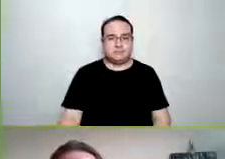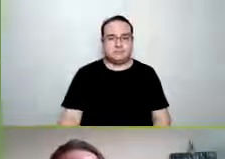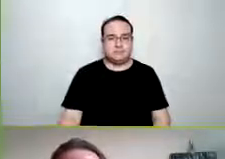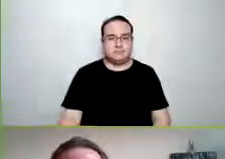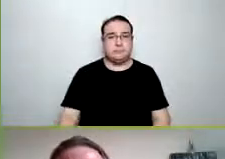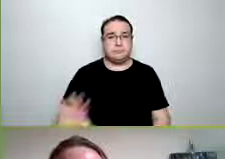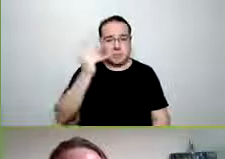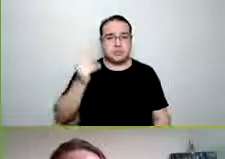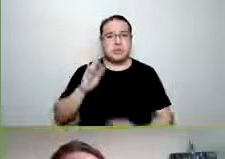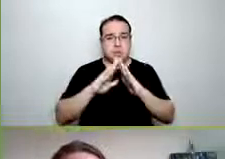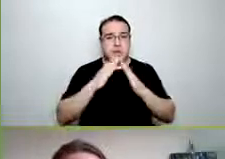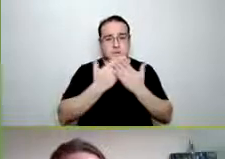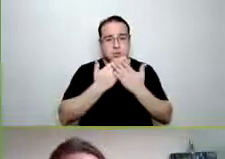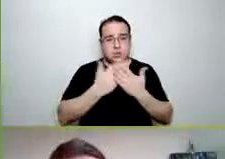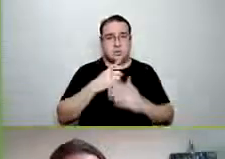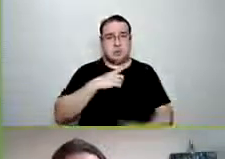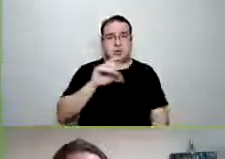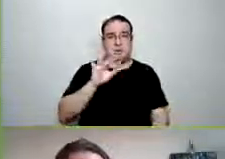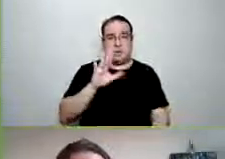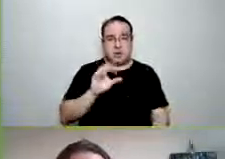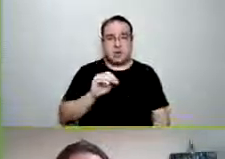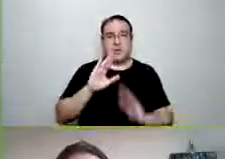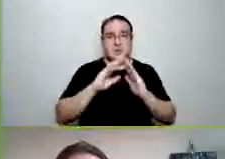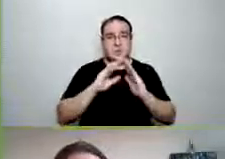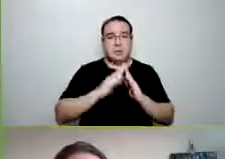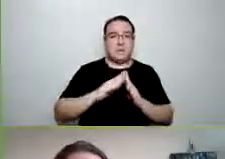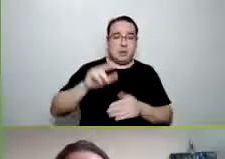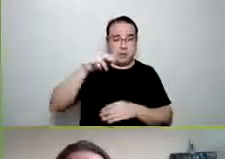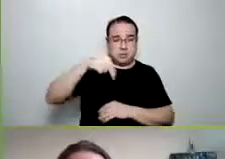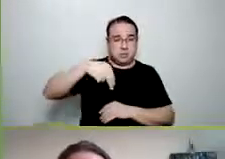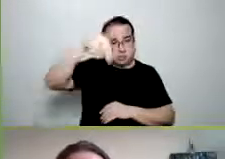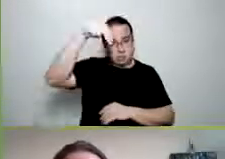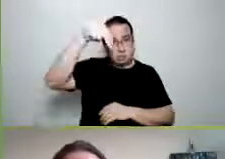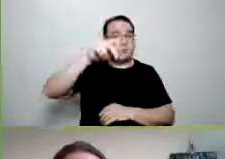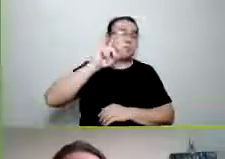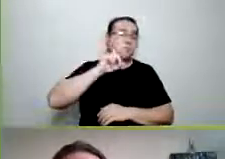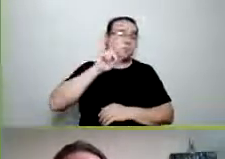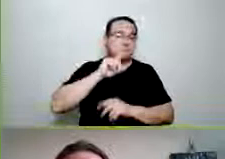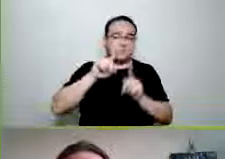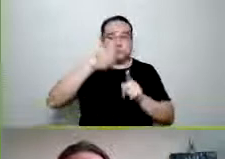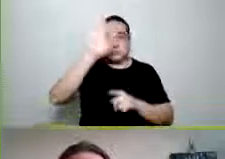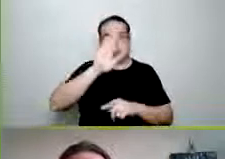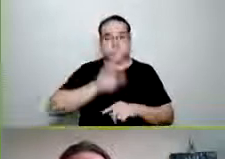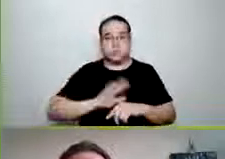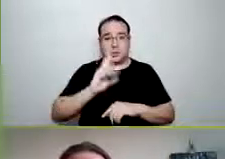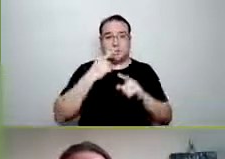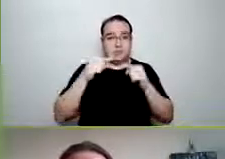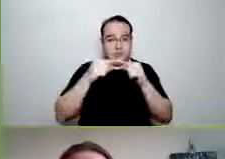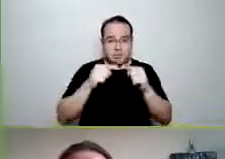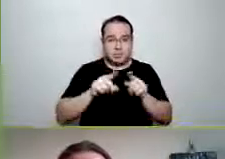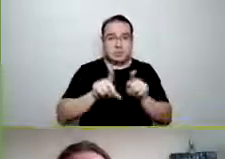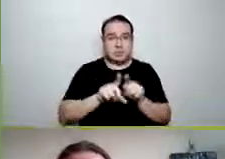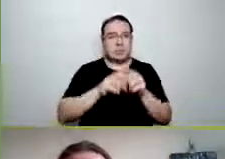orfanatos, internatos forçados, especialmente na América do Norte, mas também no Brasil. Houve muitos eventos assim que os povos